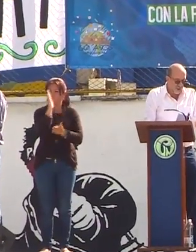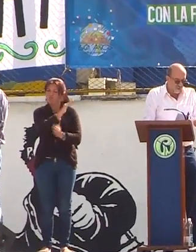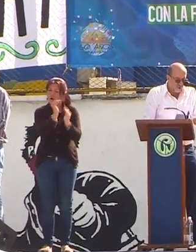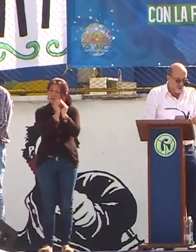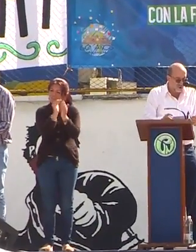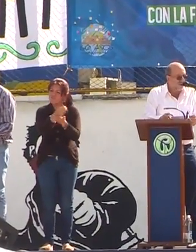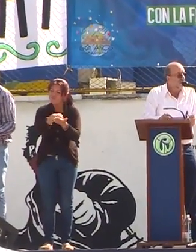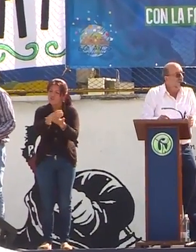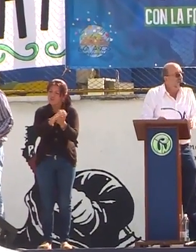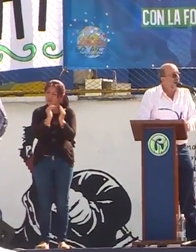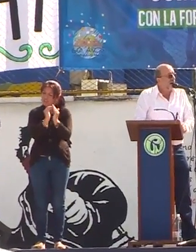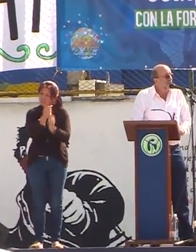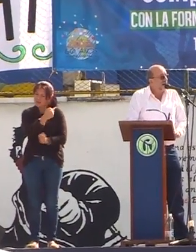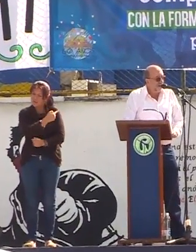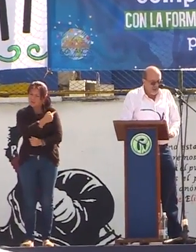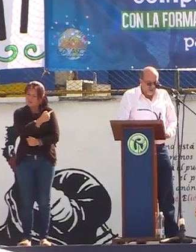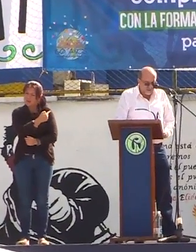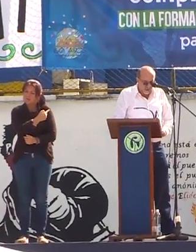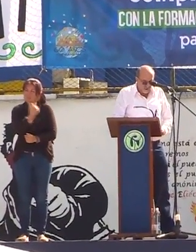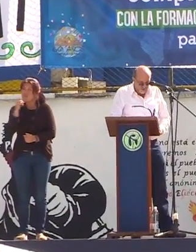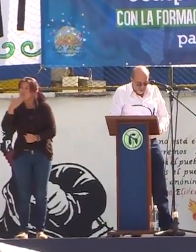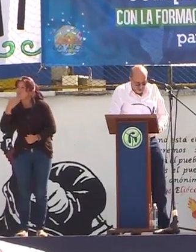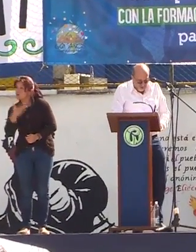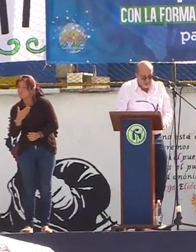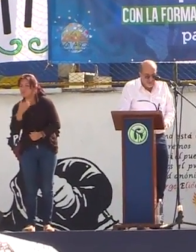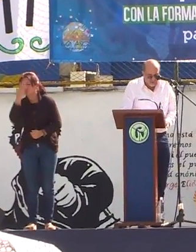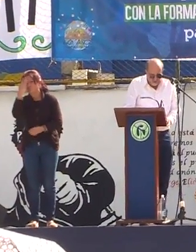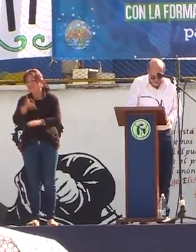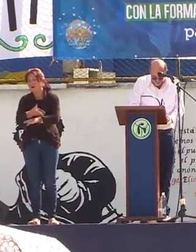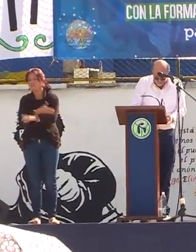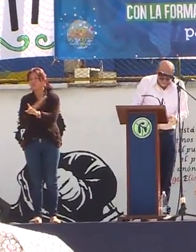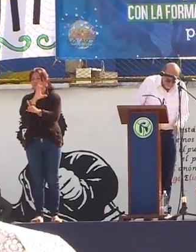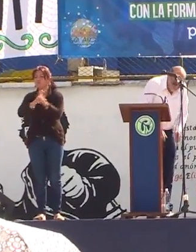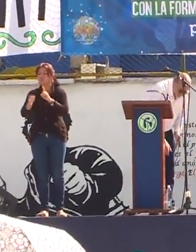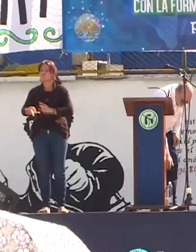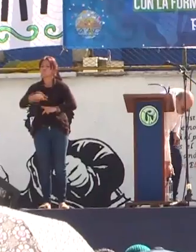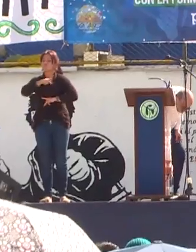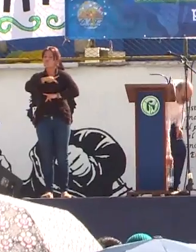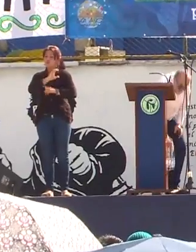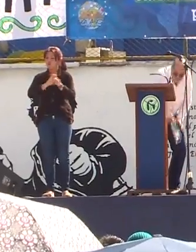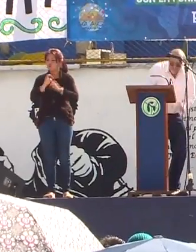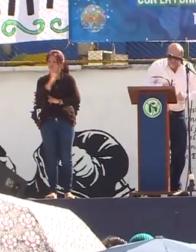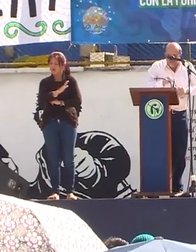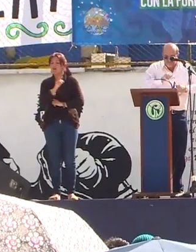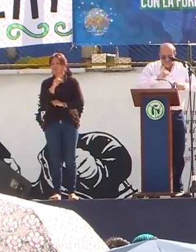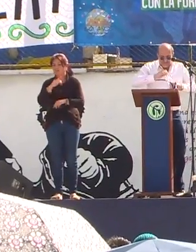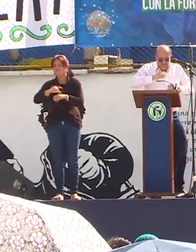Organizaremos los recursos para ver hasta dónde alcanzan.